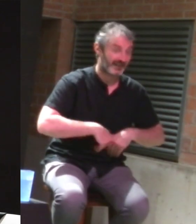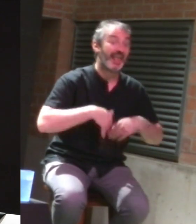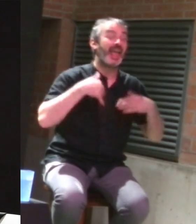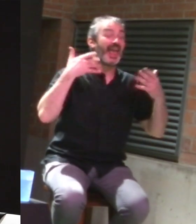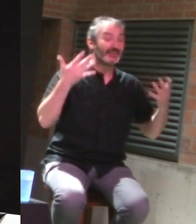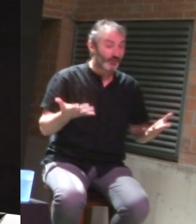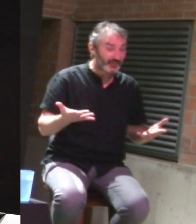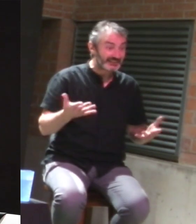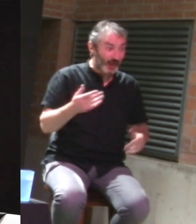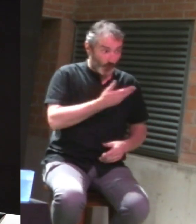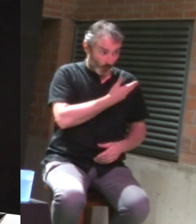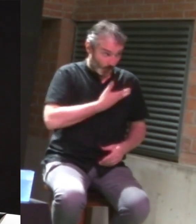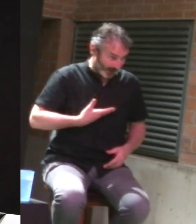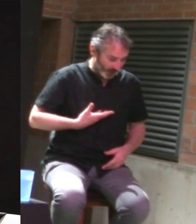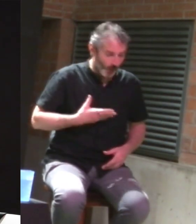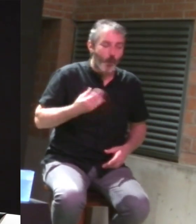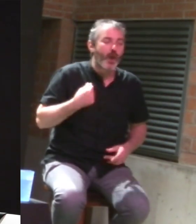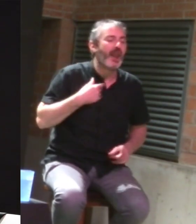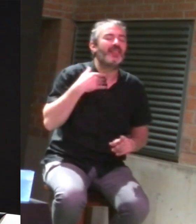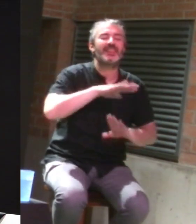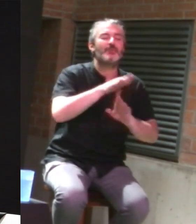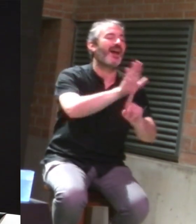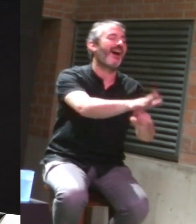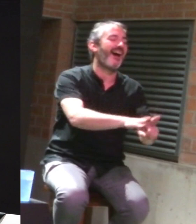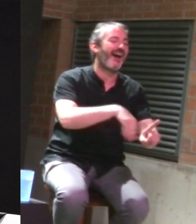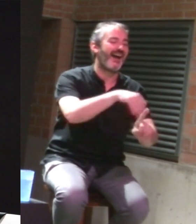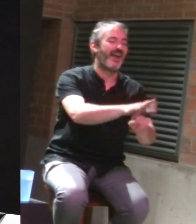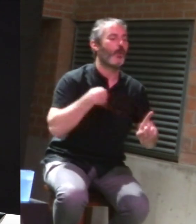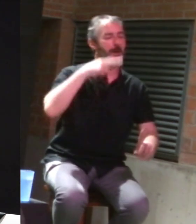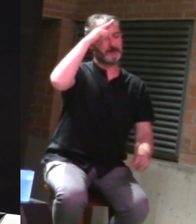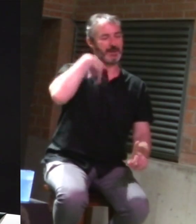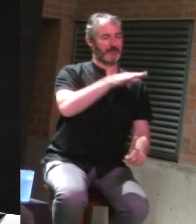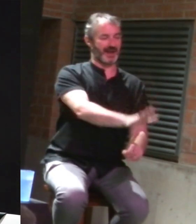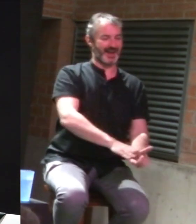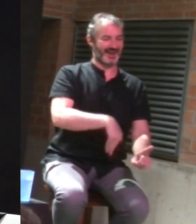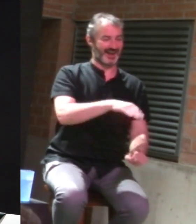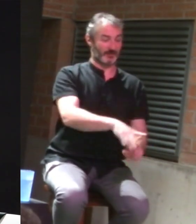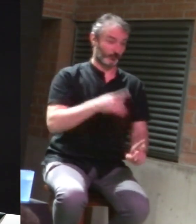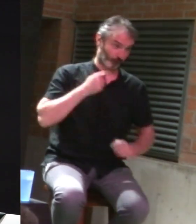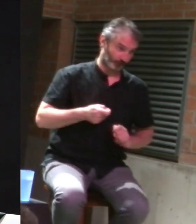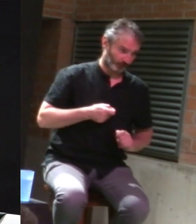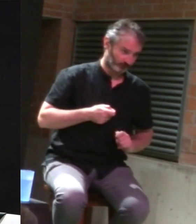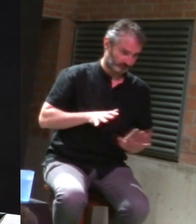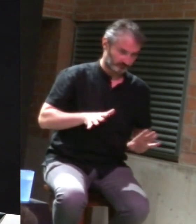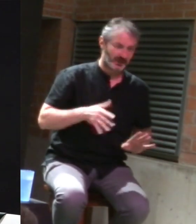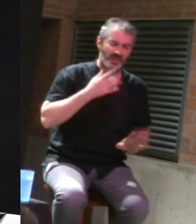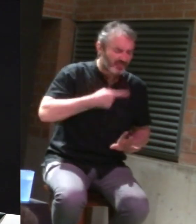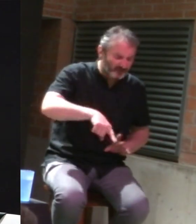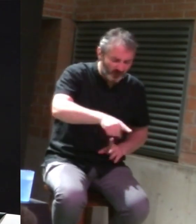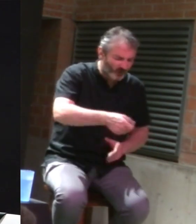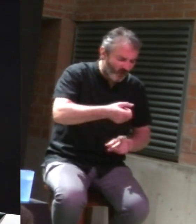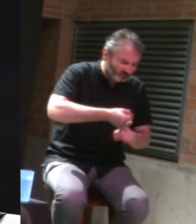terriblement paternalistes amb els seus treballadors i treballadores. Els hi diuen que no cal que facin